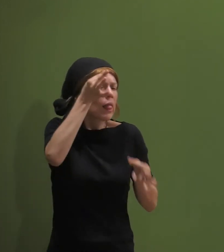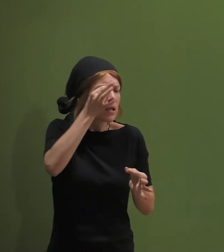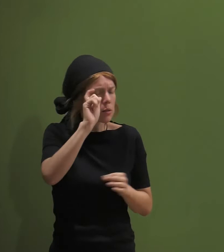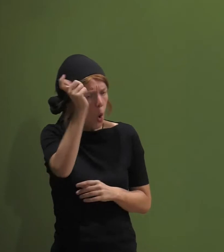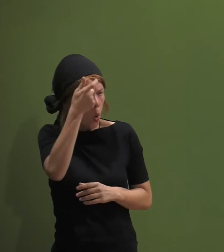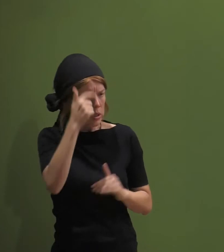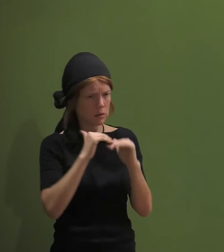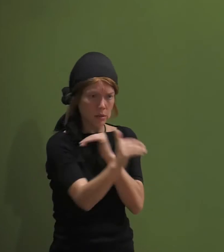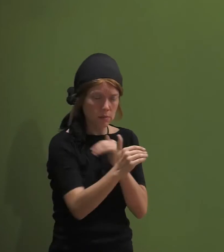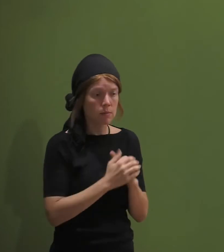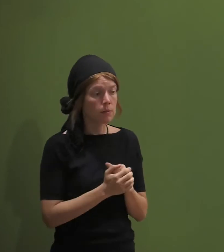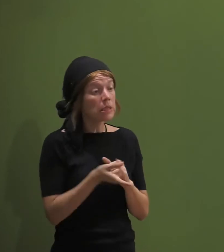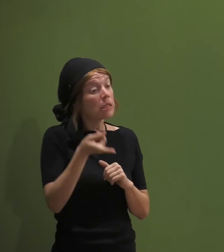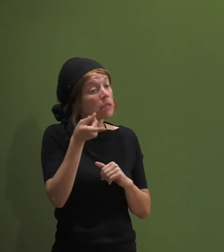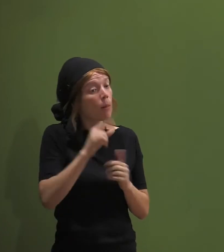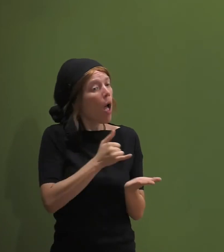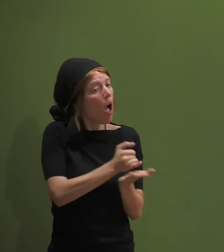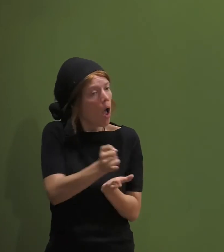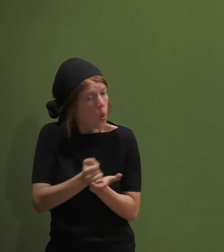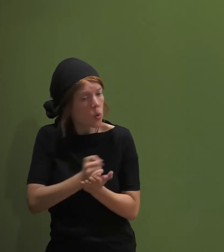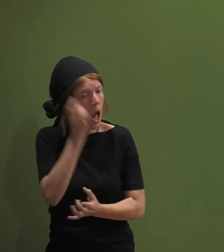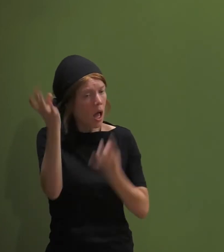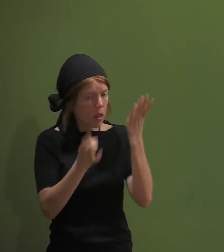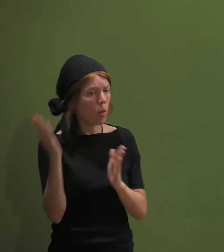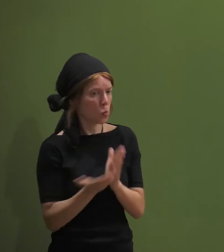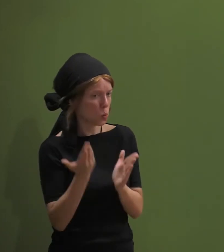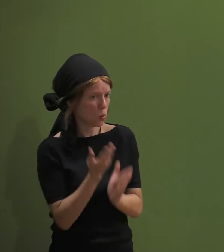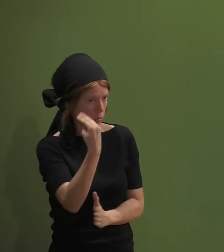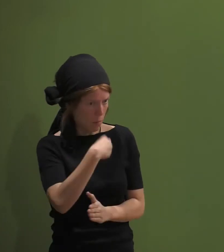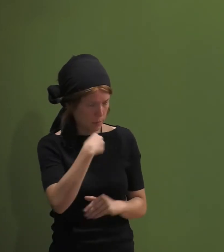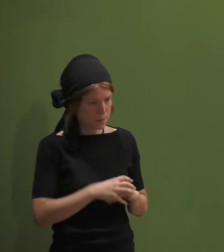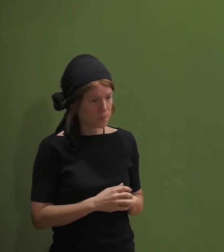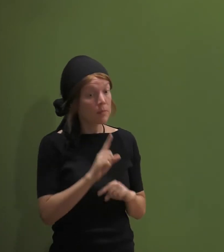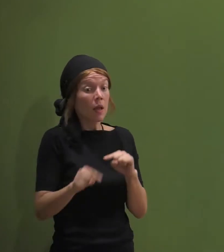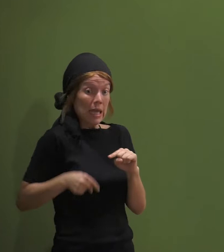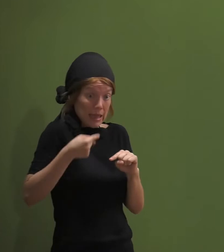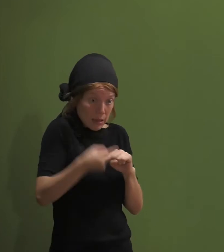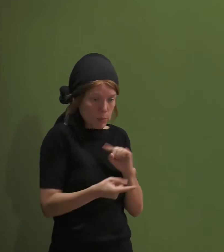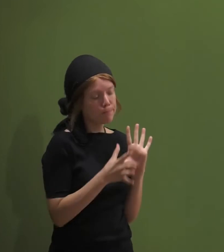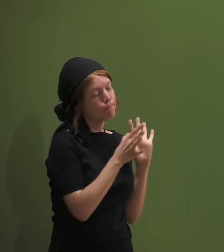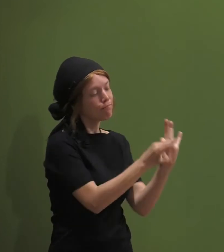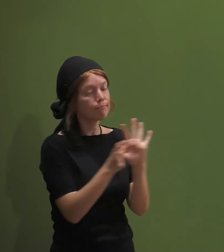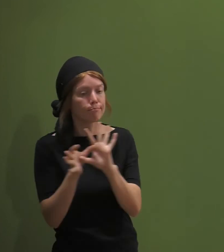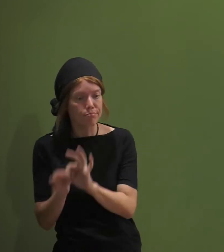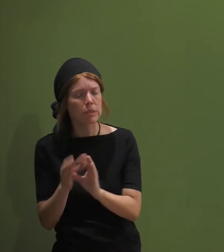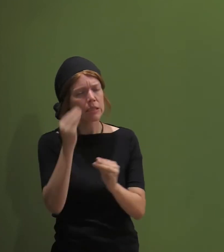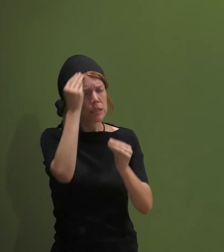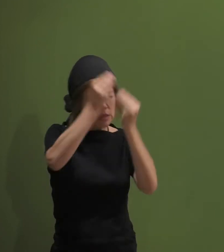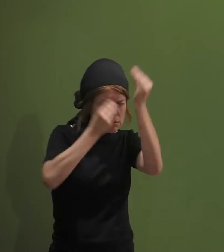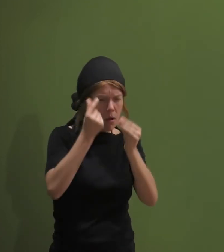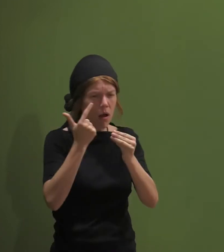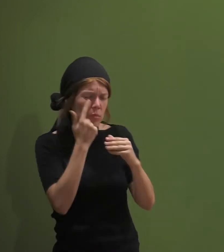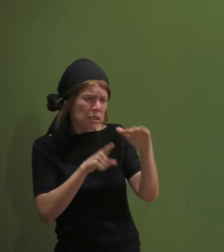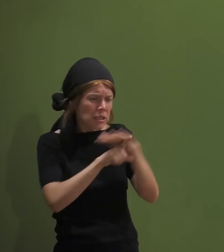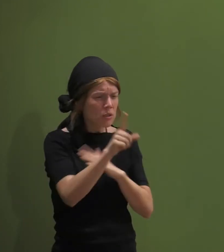de sostenibilidad y sobre la agricultura como actividad productora de alimentos, para después ligar ambas reflexionando sobre el